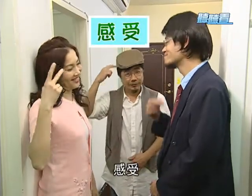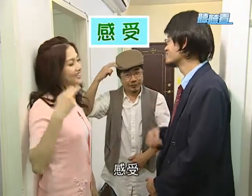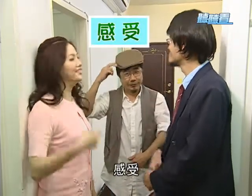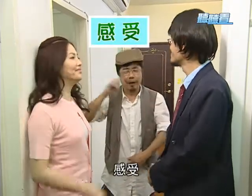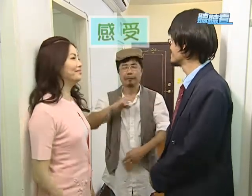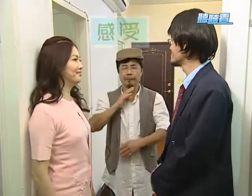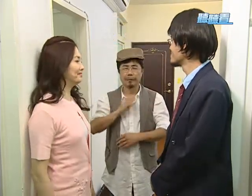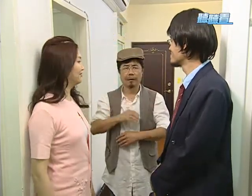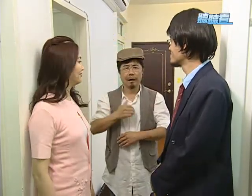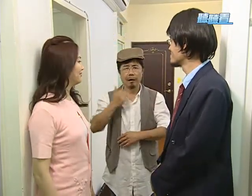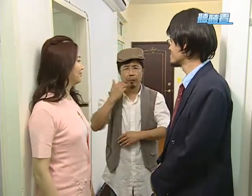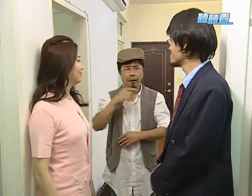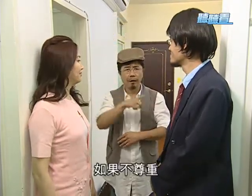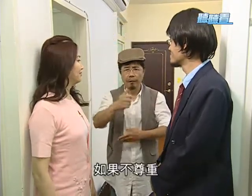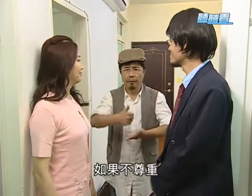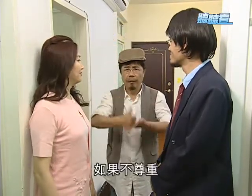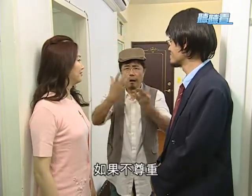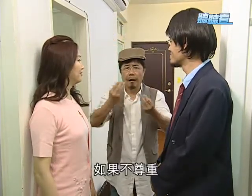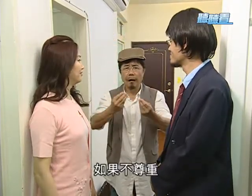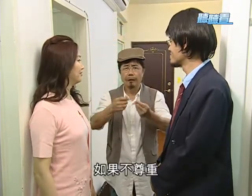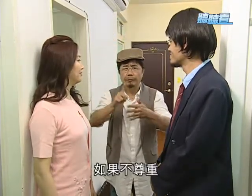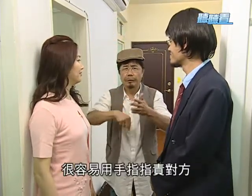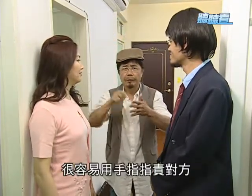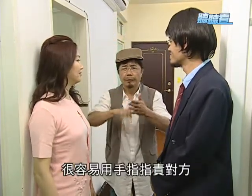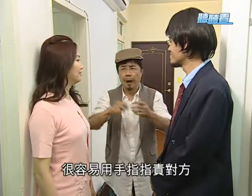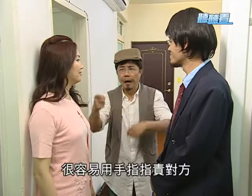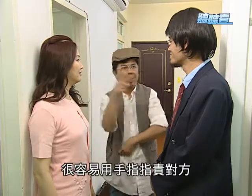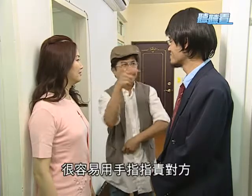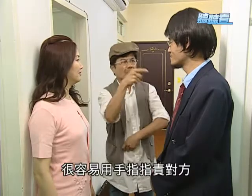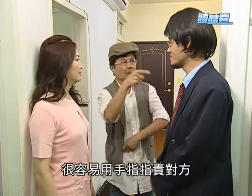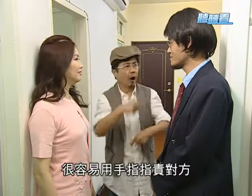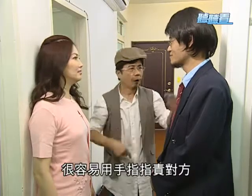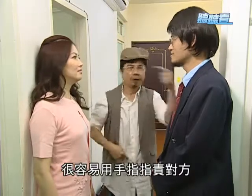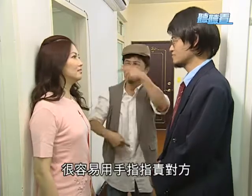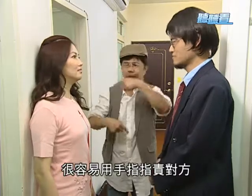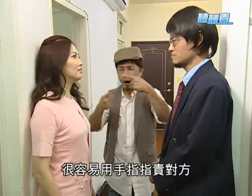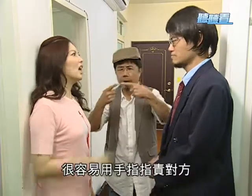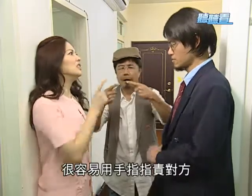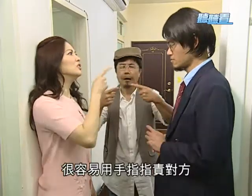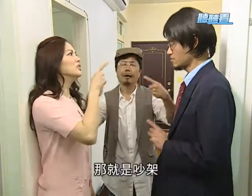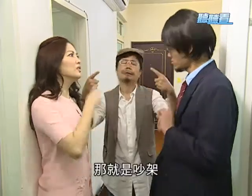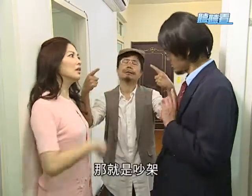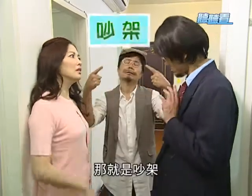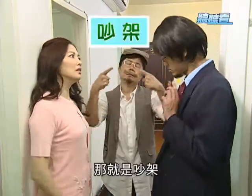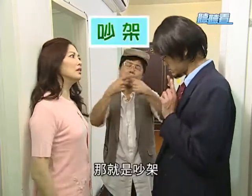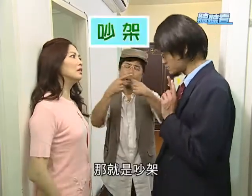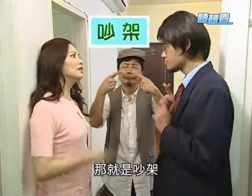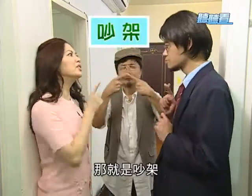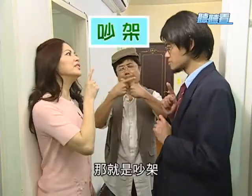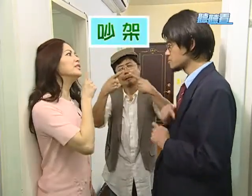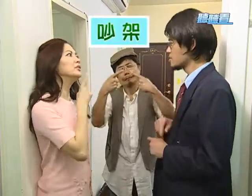感受。如果不尊重，很容易用手指指责对方，那就是